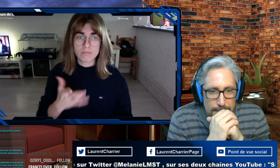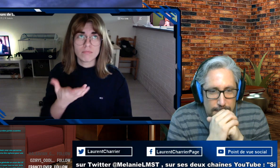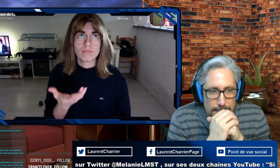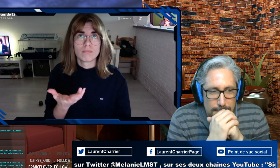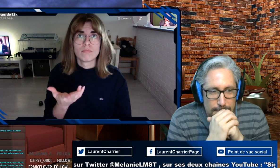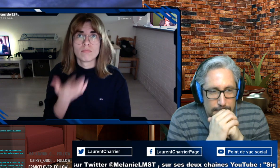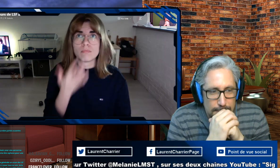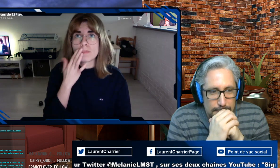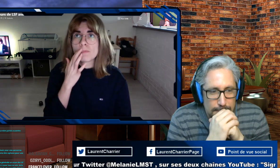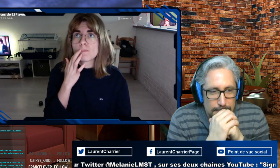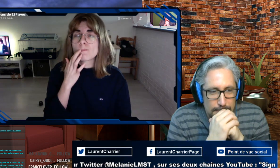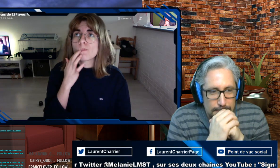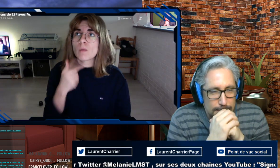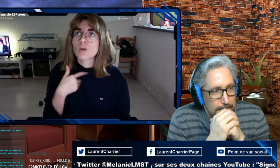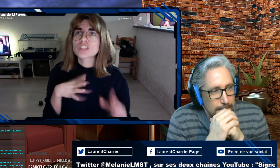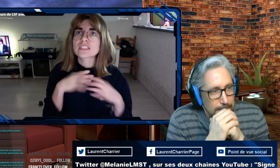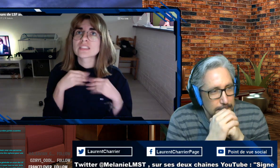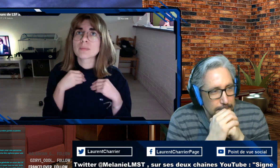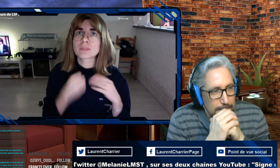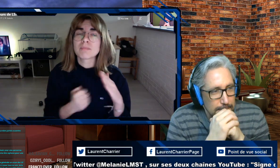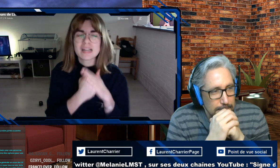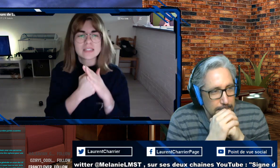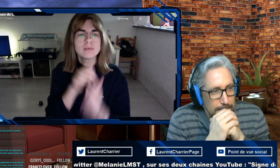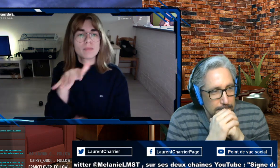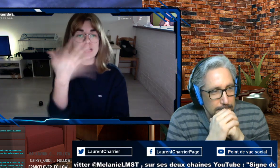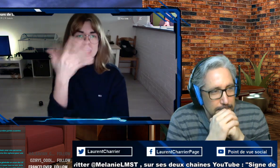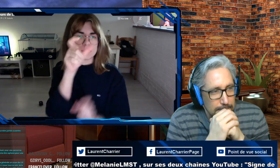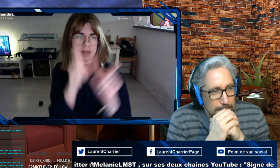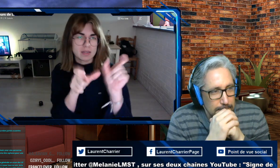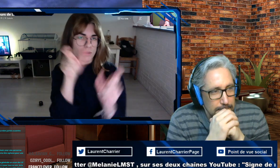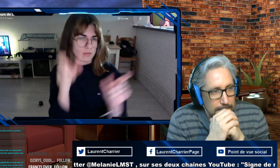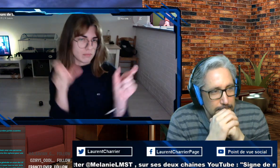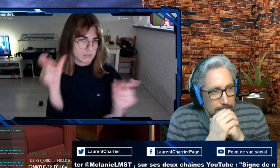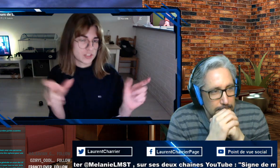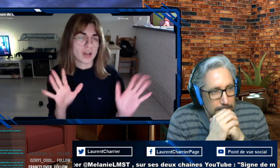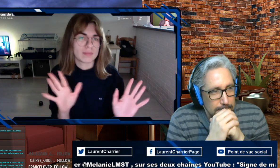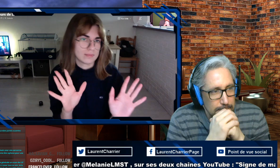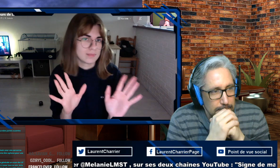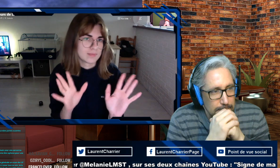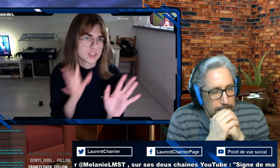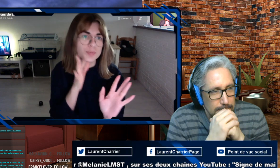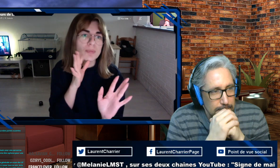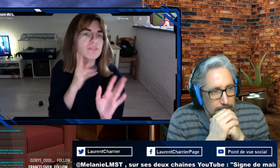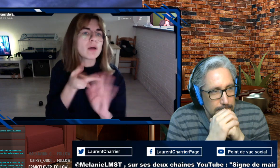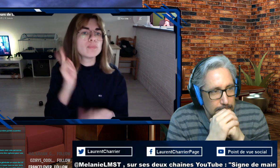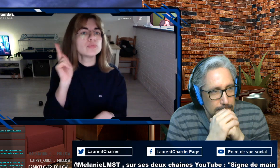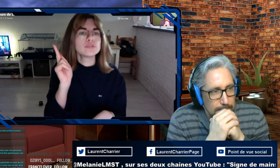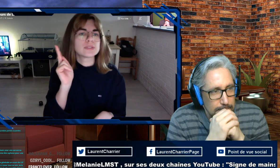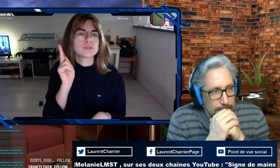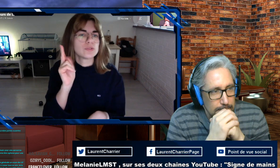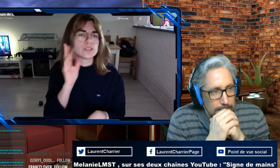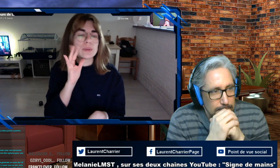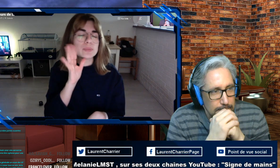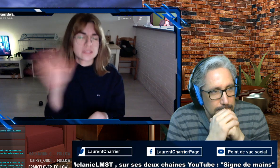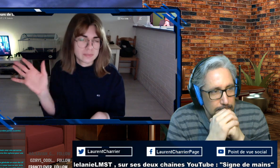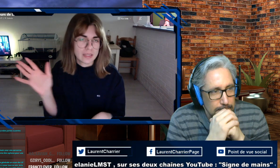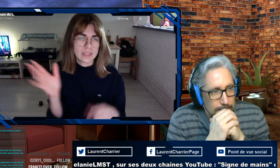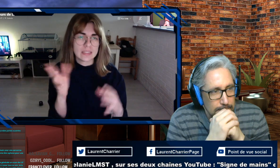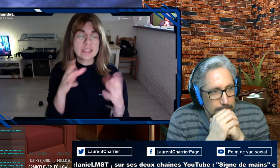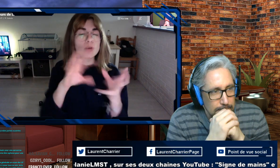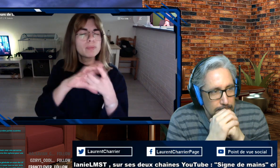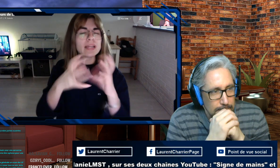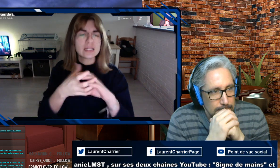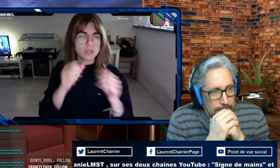lycée, moi j'accepte maximum 40 personnes. Déjà, je peux pas faire plus que c'est